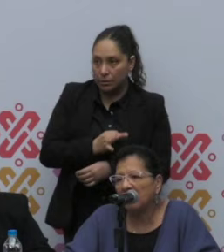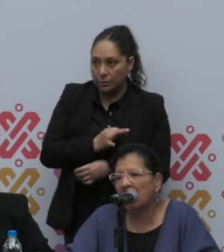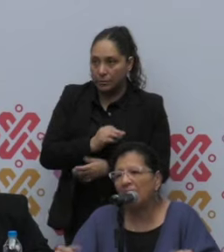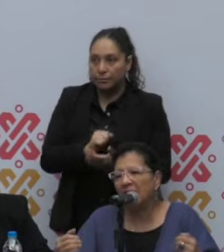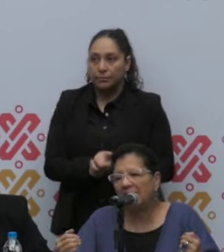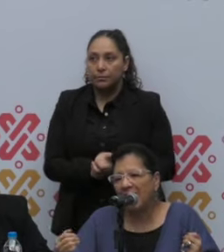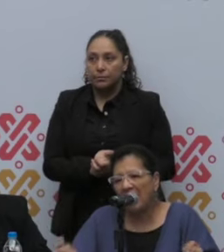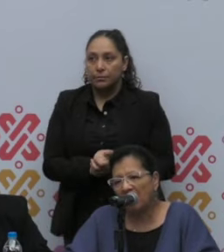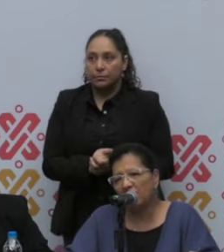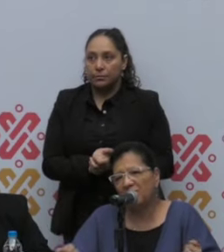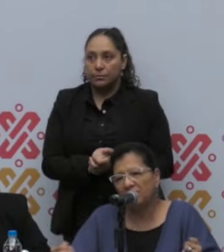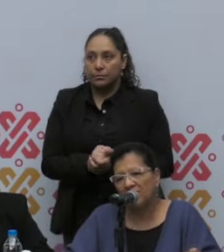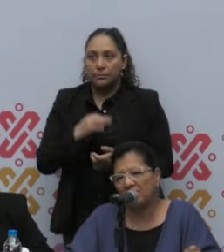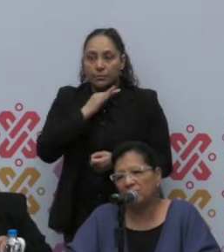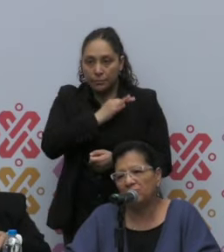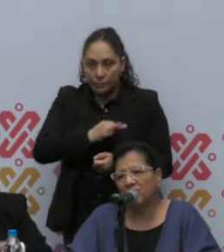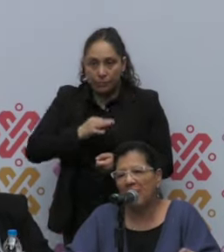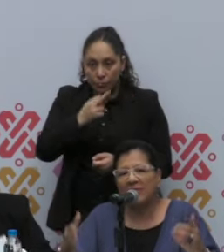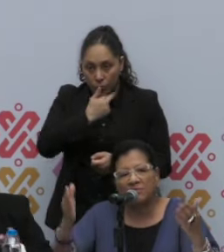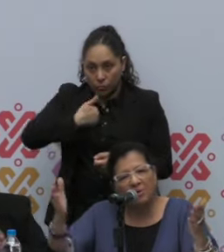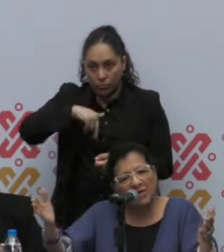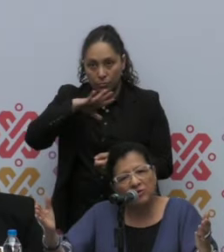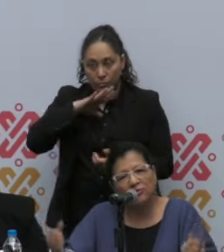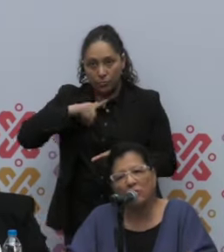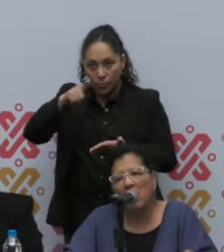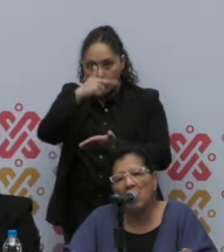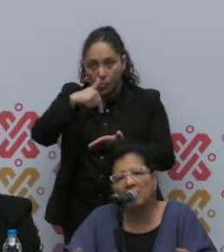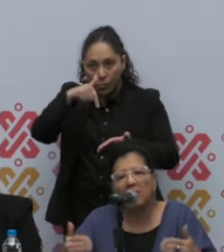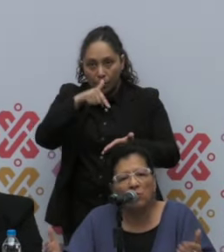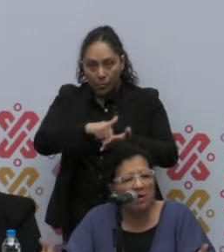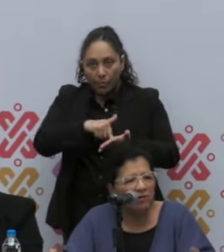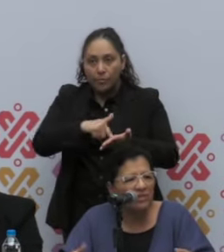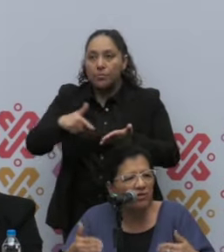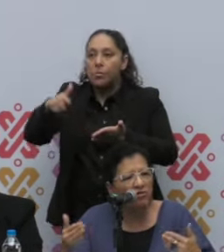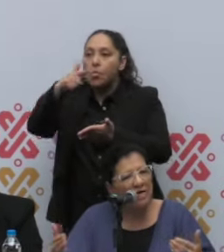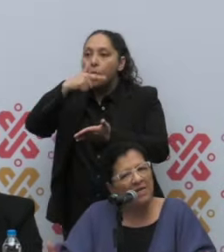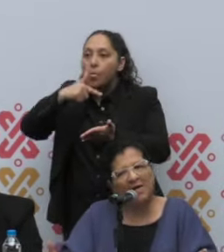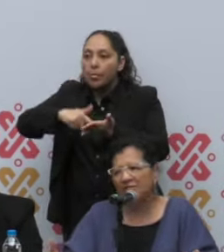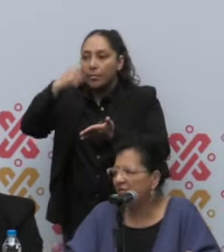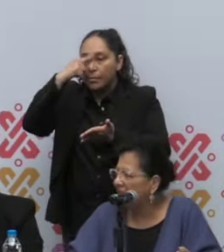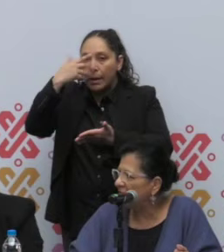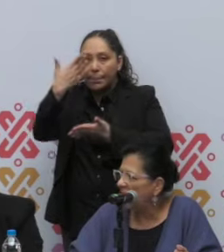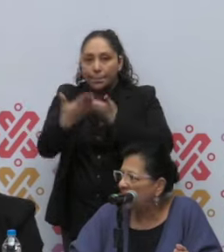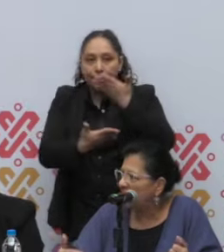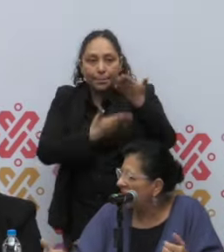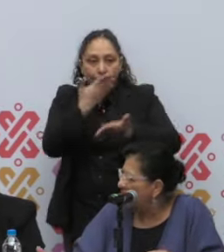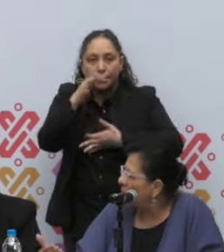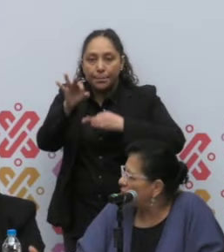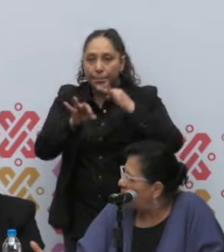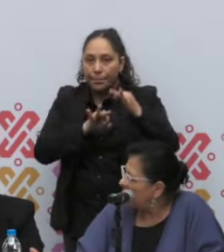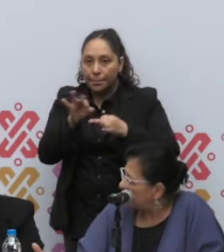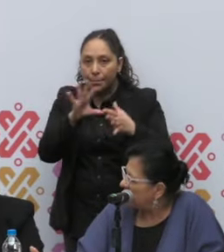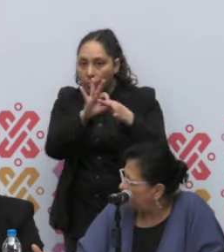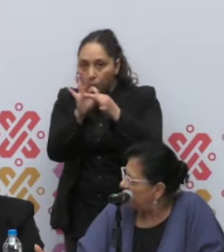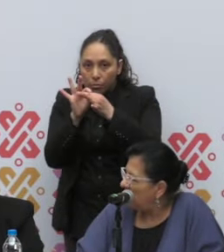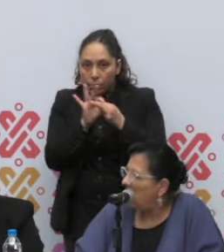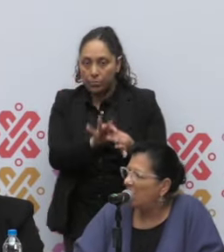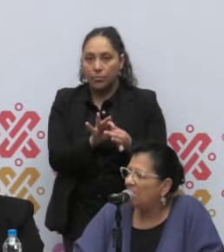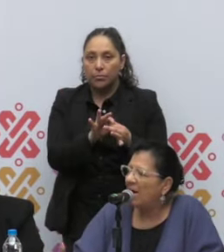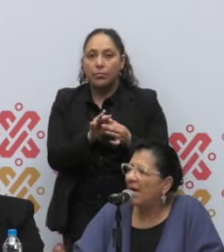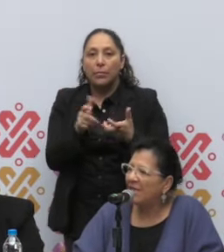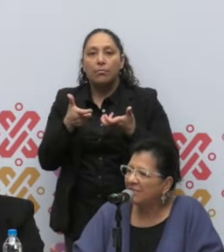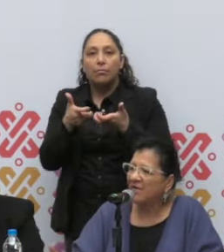felicitando que tengamos espacios de colaboración, de alianzas y de caminos